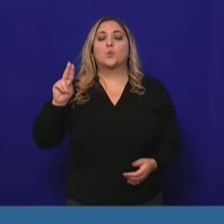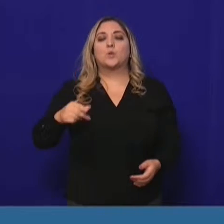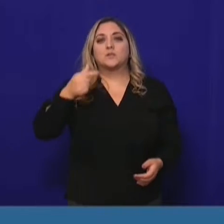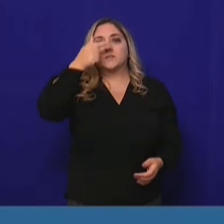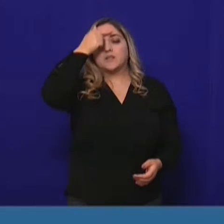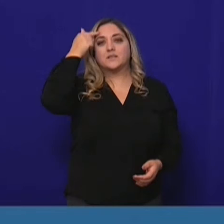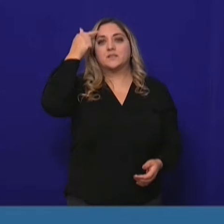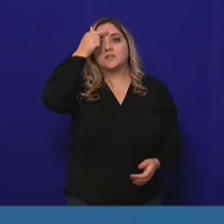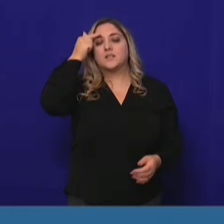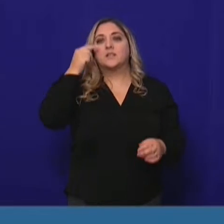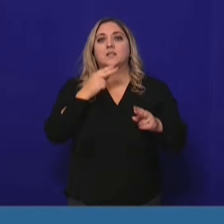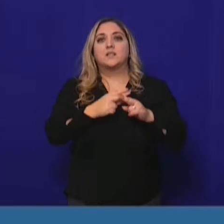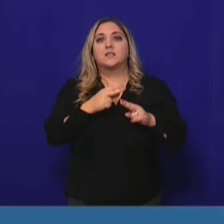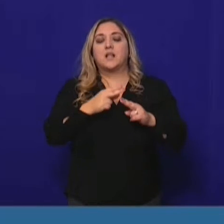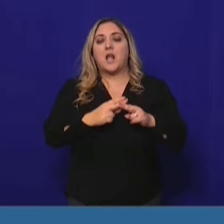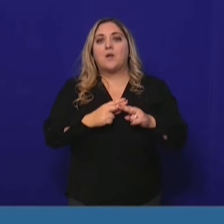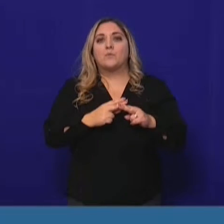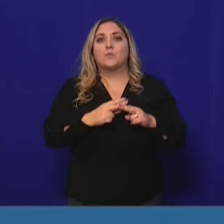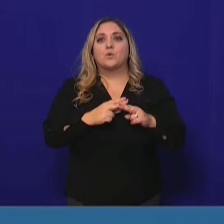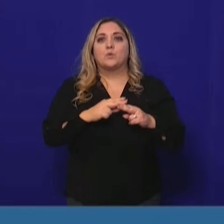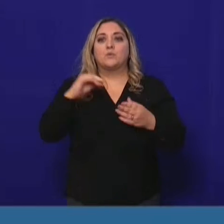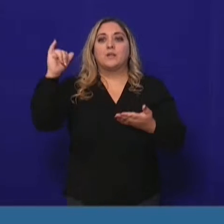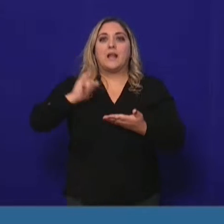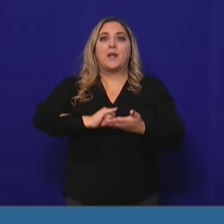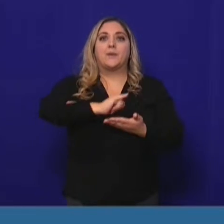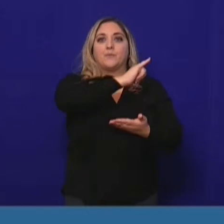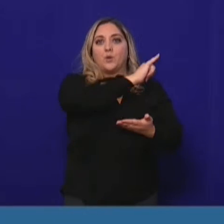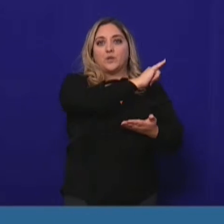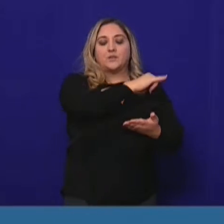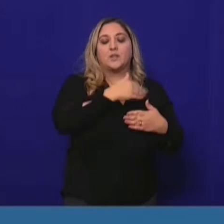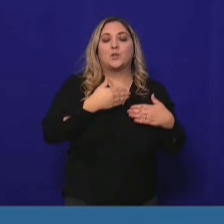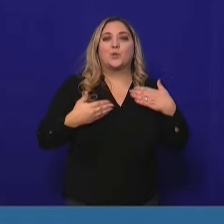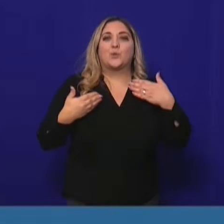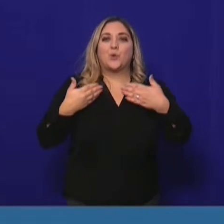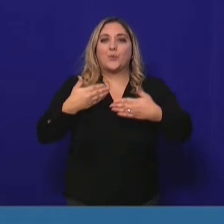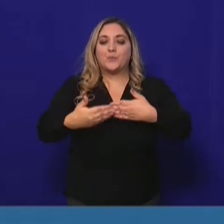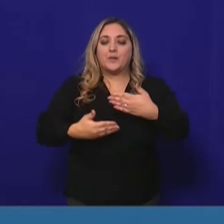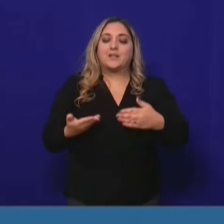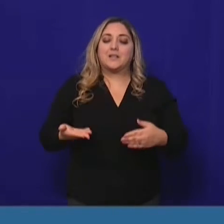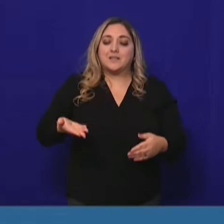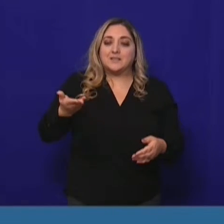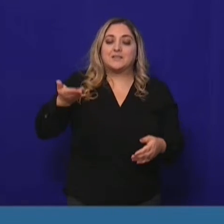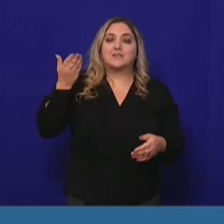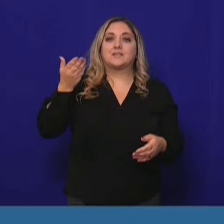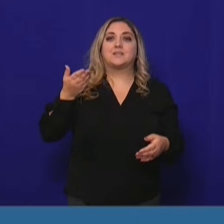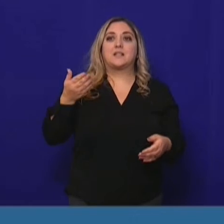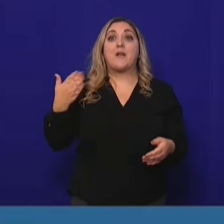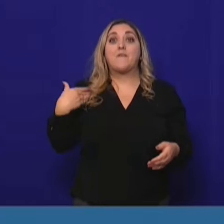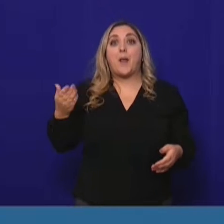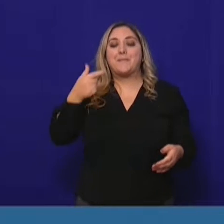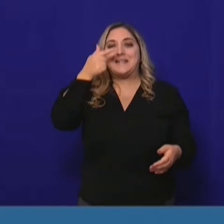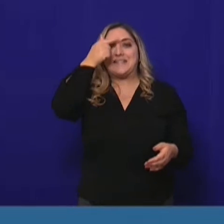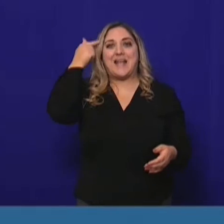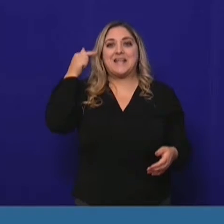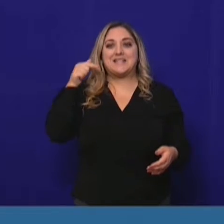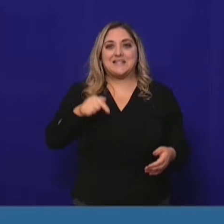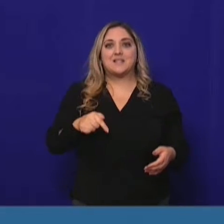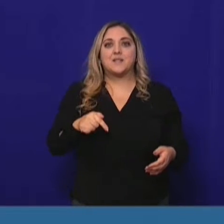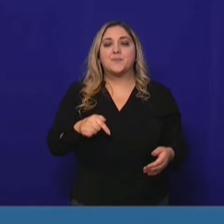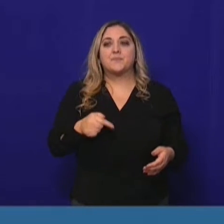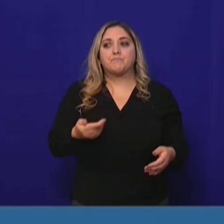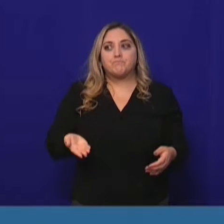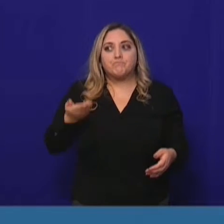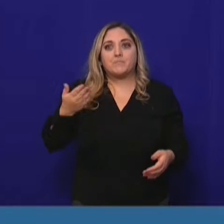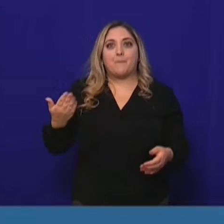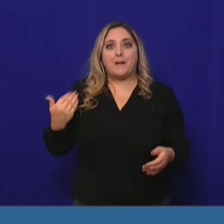il-testijiet li qegħdin nagħmlu fil-ajruport tagħna, komplejna aħna saħħaħnihom billi daħħalna rapid testing, allura nkun qegħdin nagħmlu